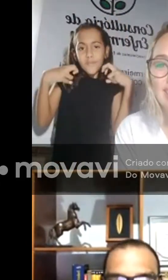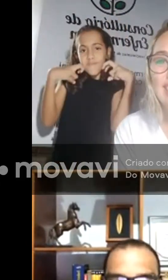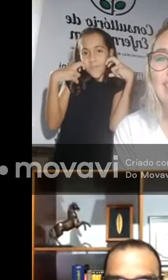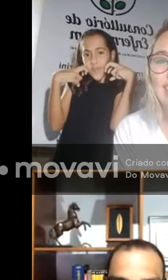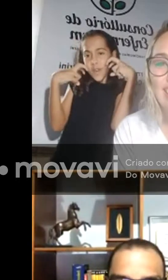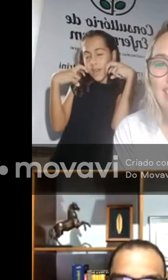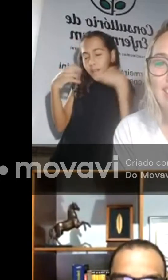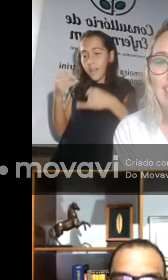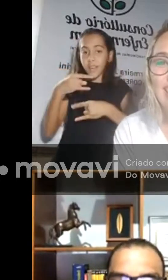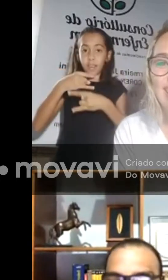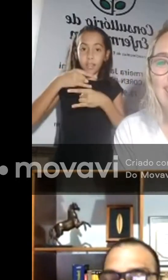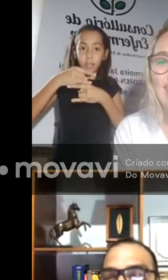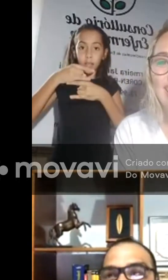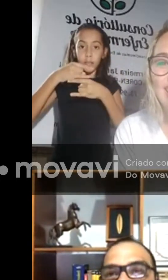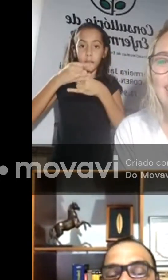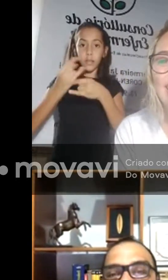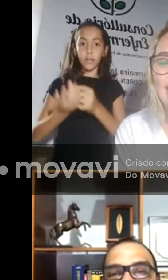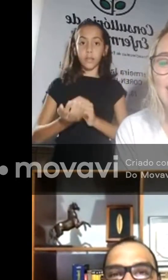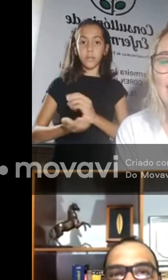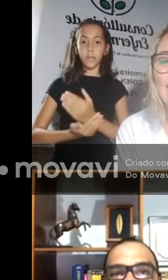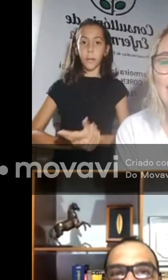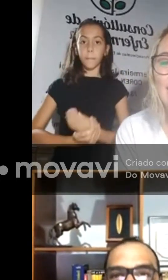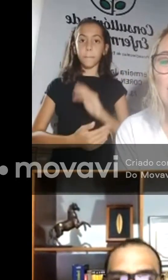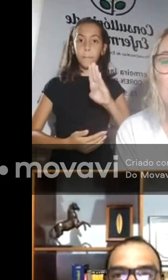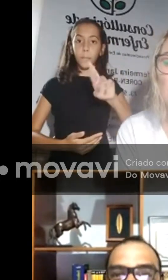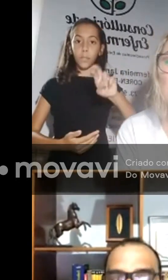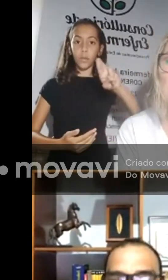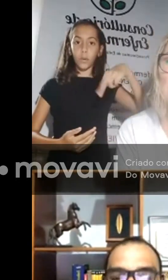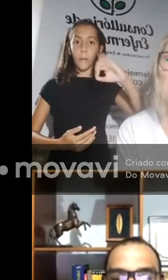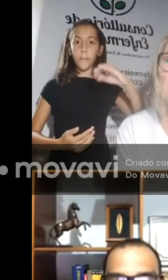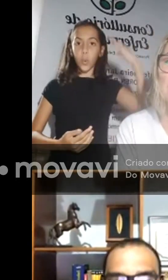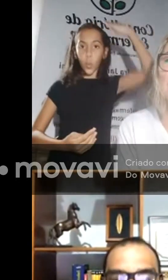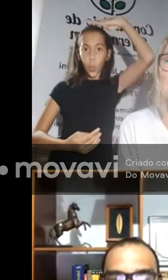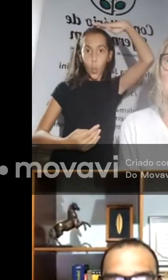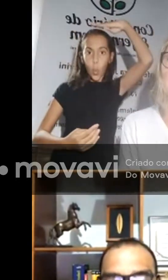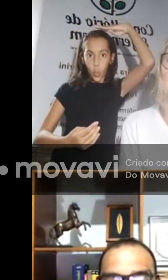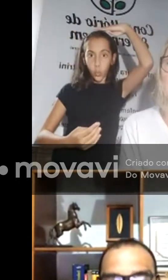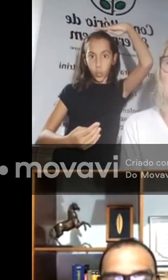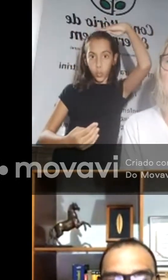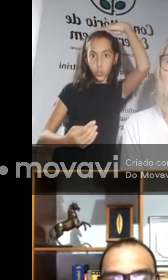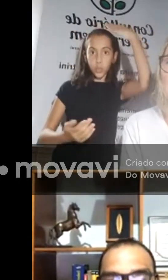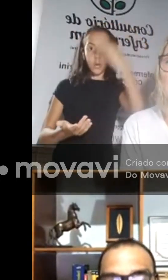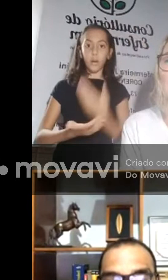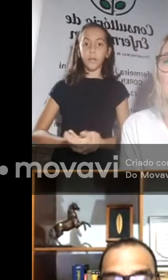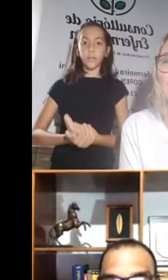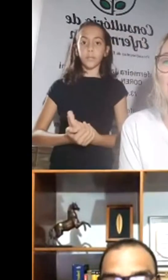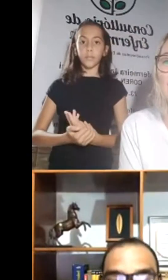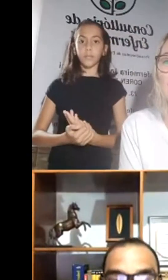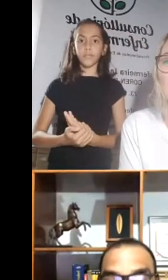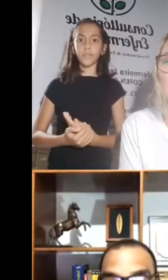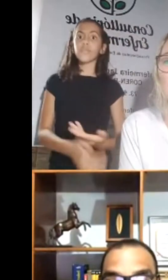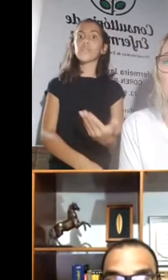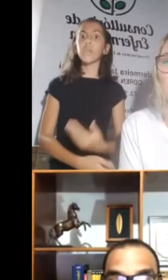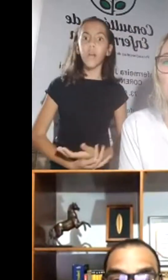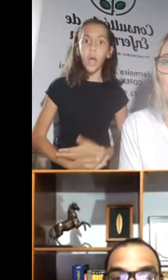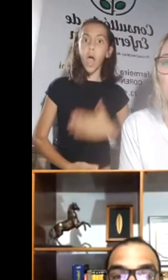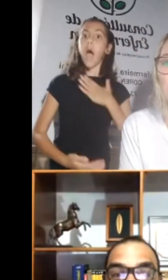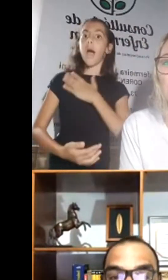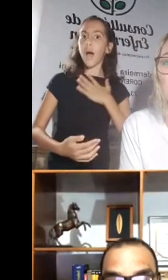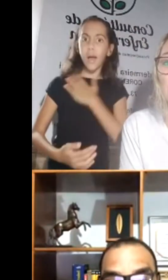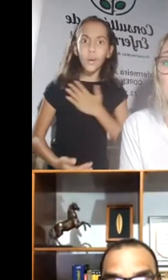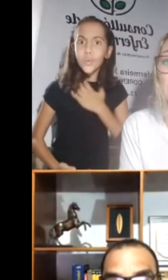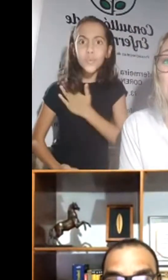o seu marido, que é um irmão meu, né, Bruno, estimulando, e aí a gente conversando. E aí eu lembro do início que